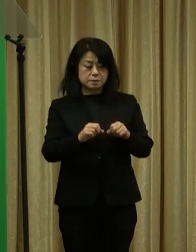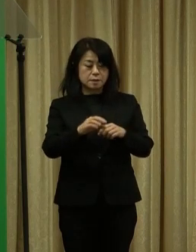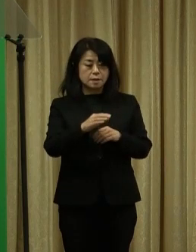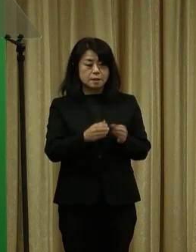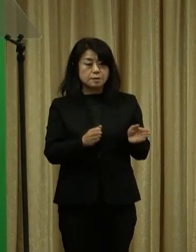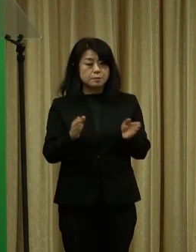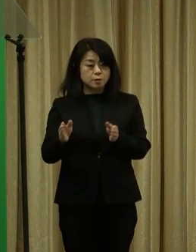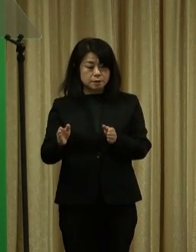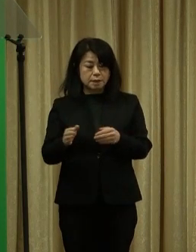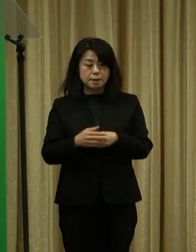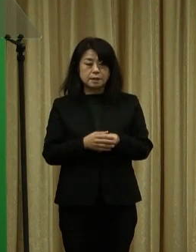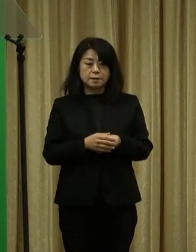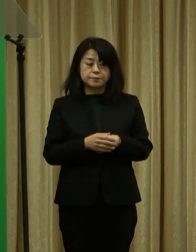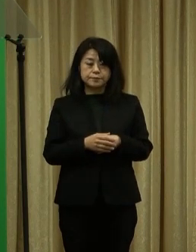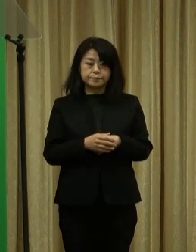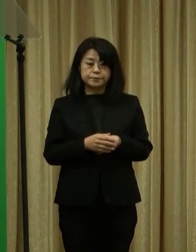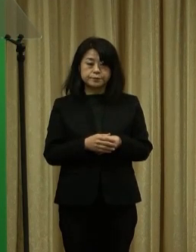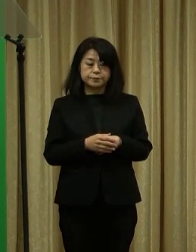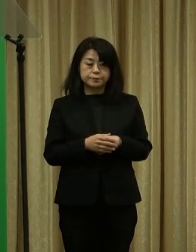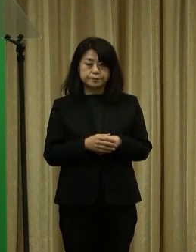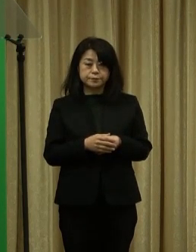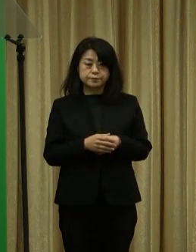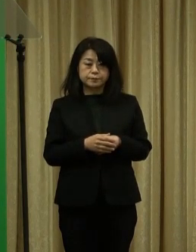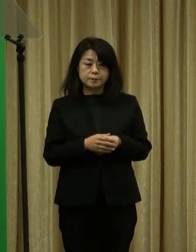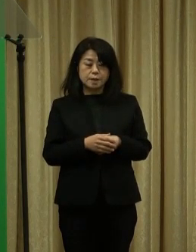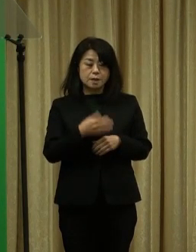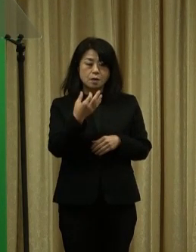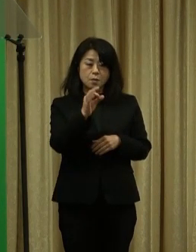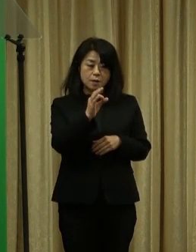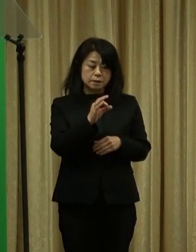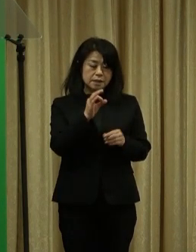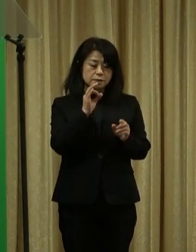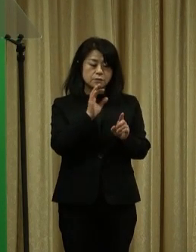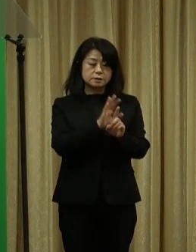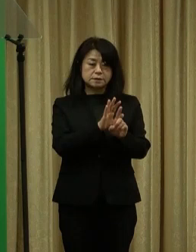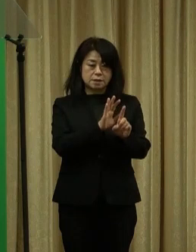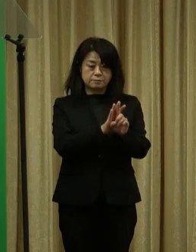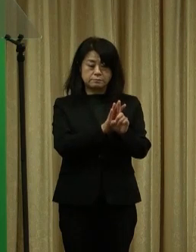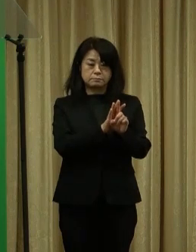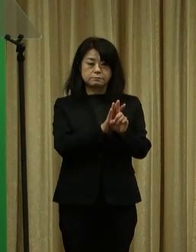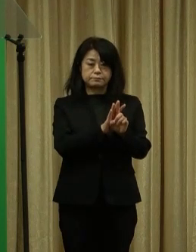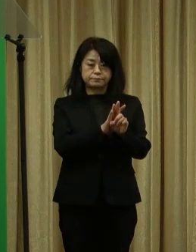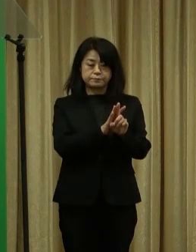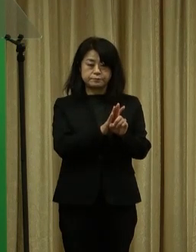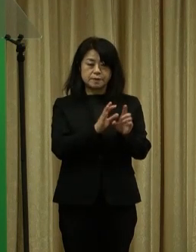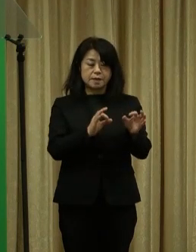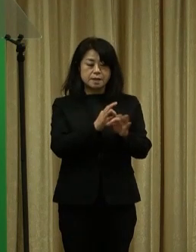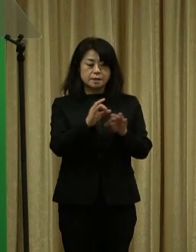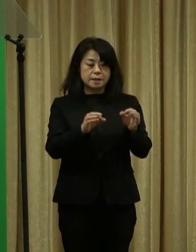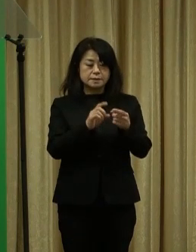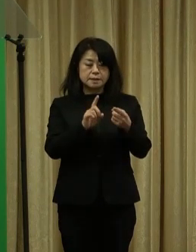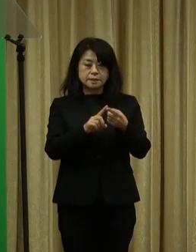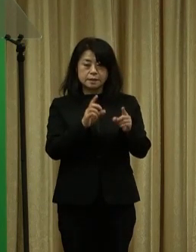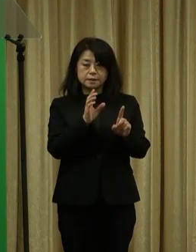ども、そんな、金銭的な支援、これ経済的な支援